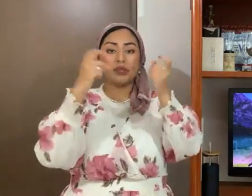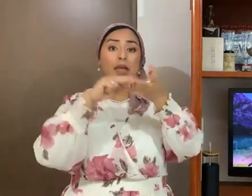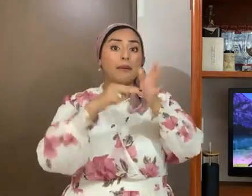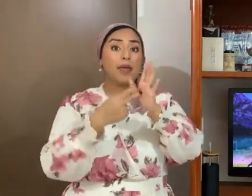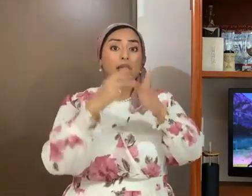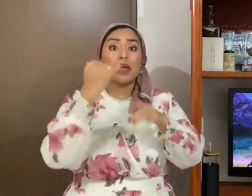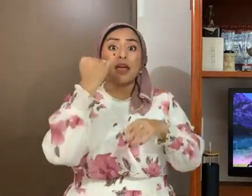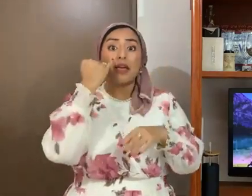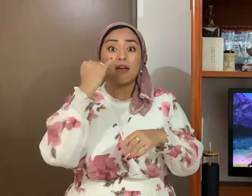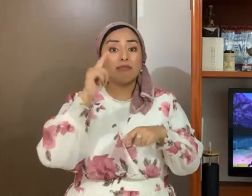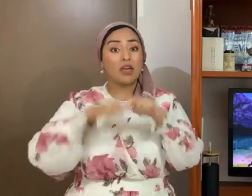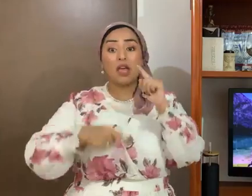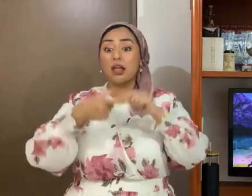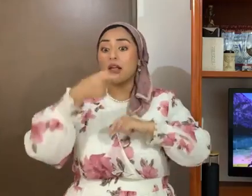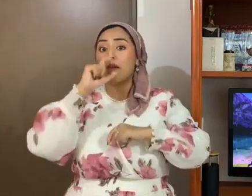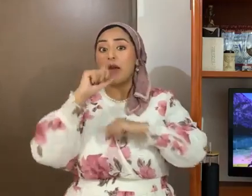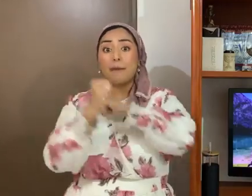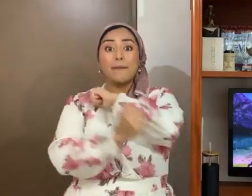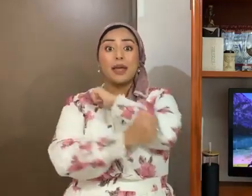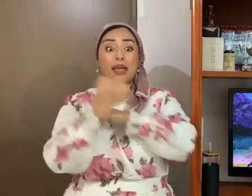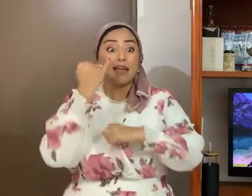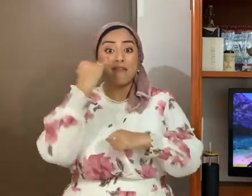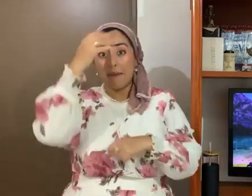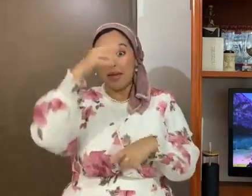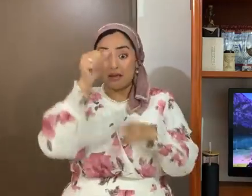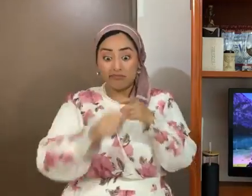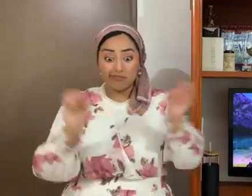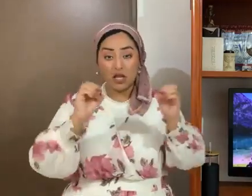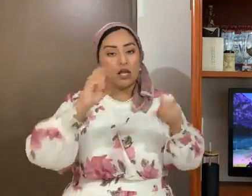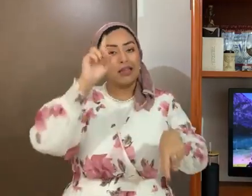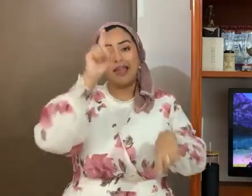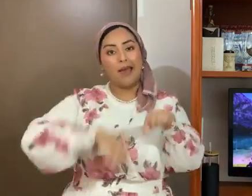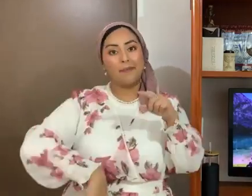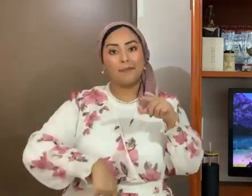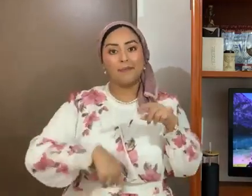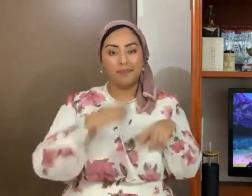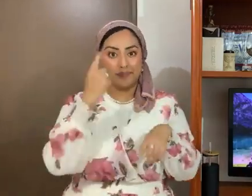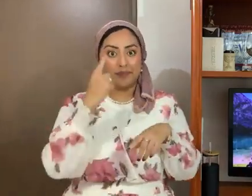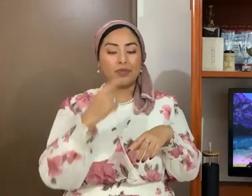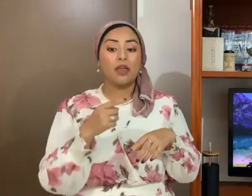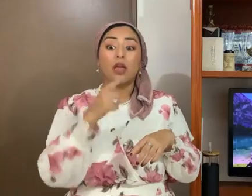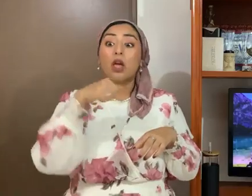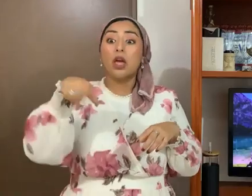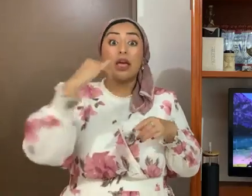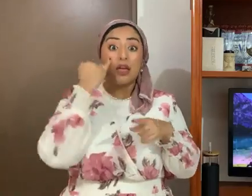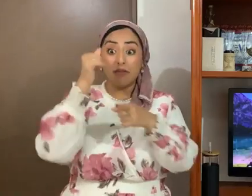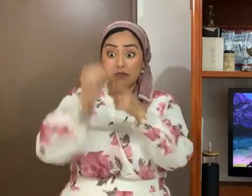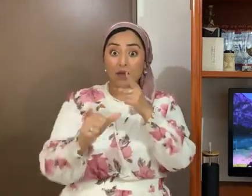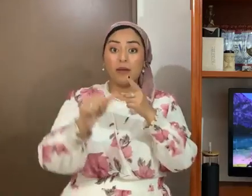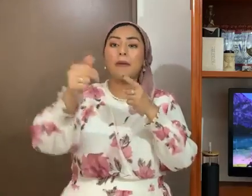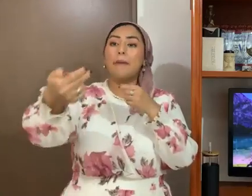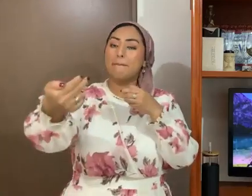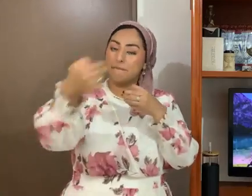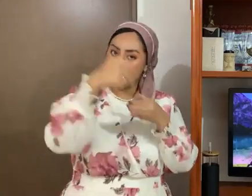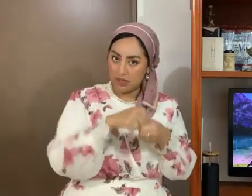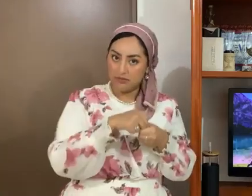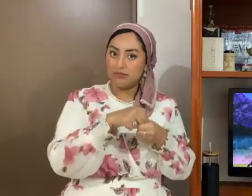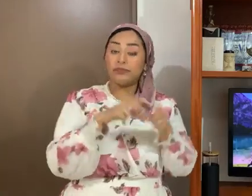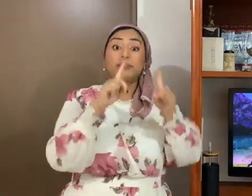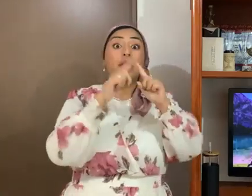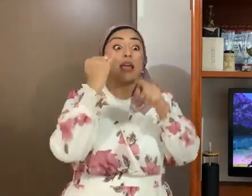puede tomar de Pesaj si no se encuentra el varón circuncidado. Será como uno de vuestra nación, pero